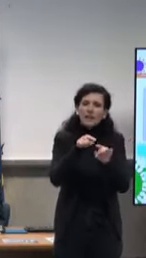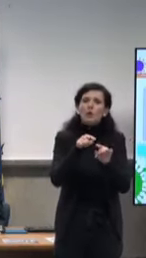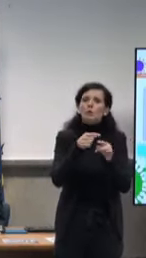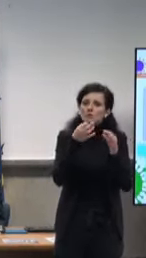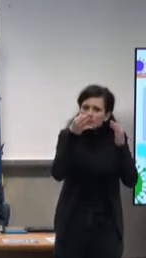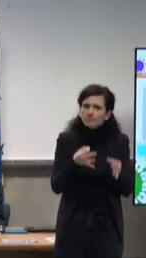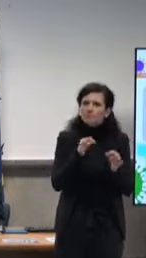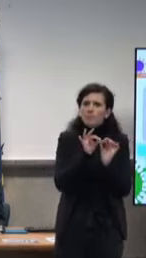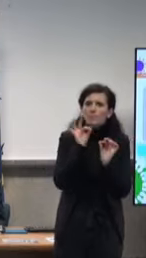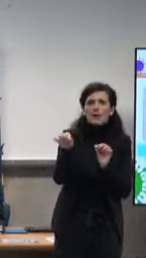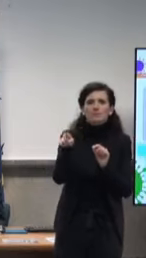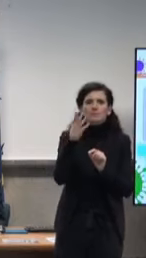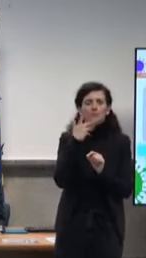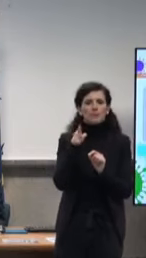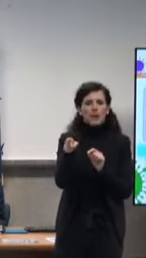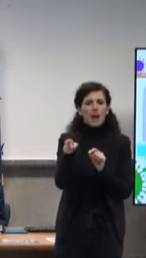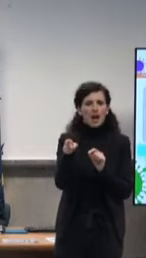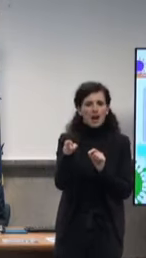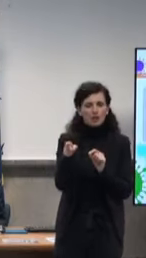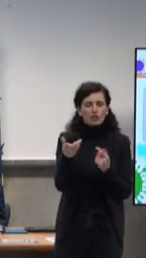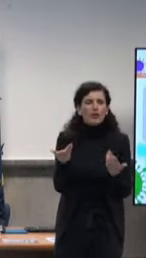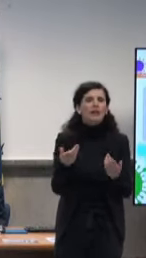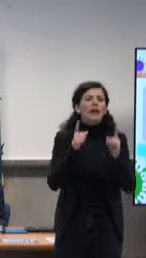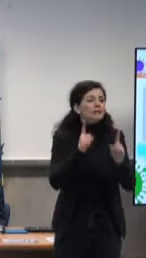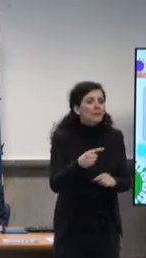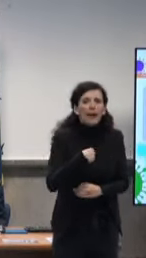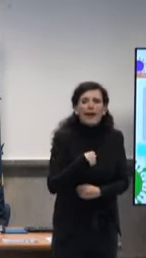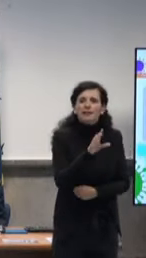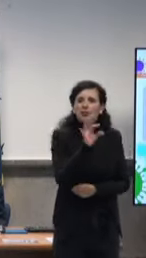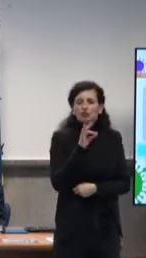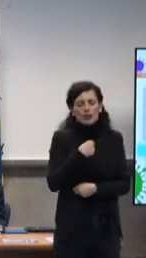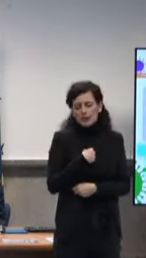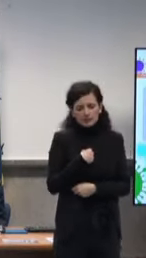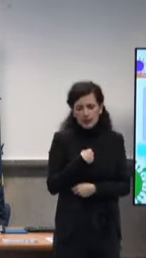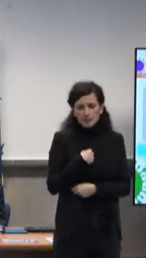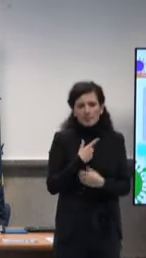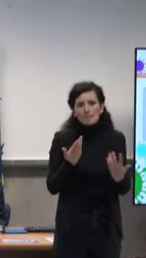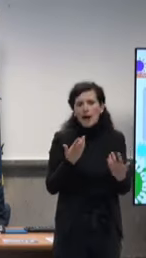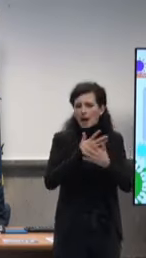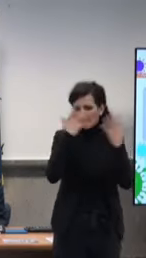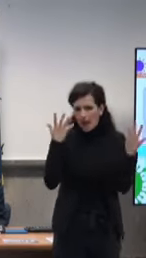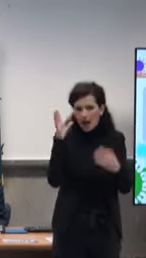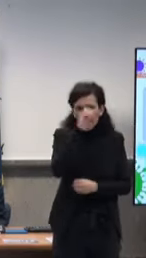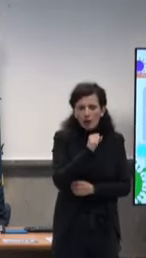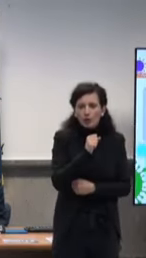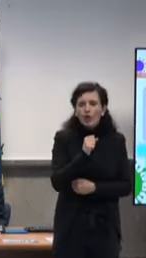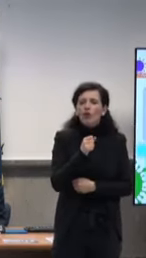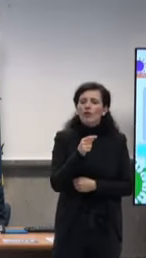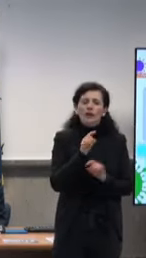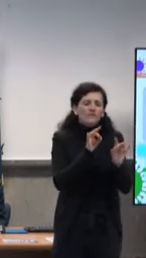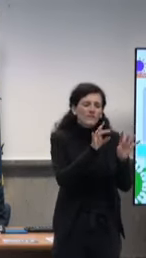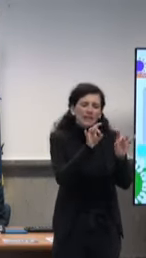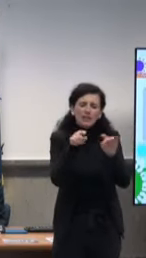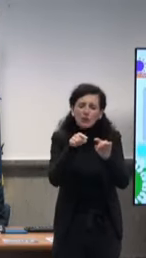tutto quindi questo glielo posso certamente non dipende da me la scelta ma cadeau intuitivamente che sia abbastanza evidente che quella il settore